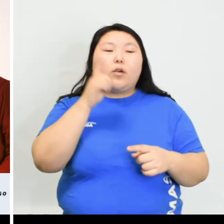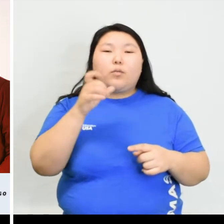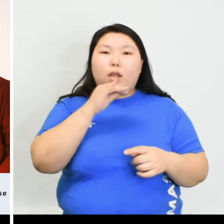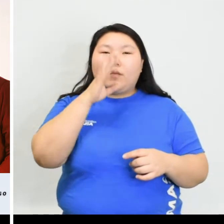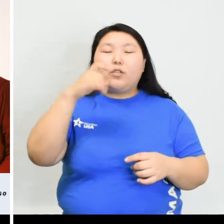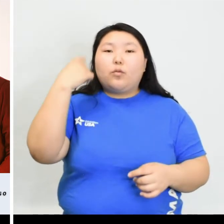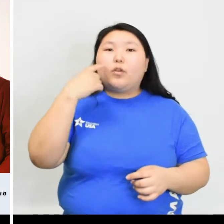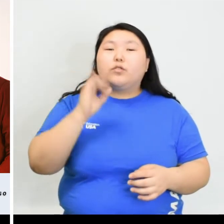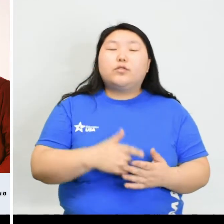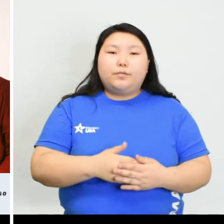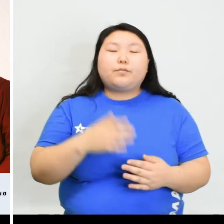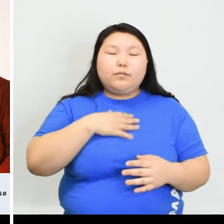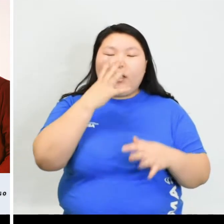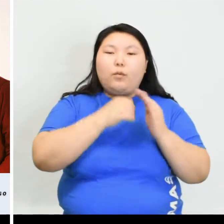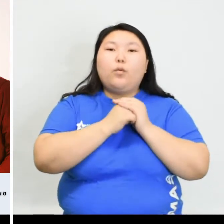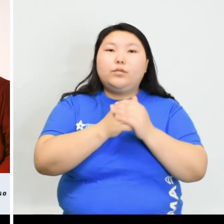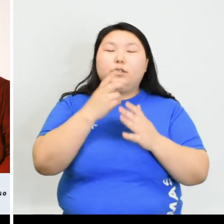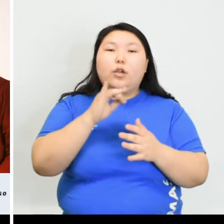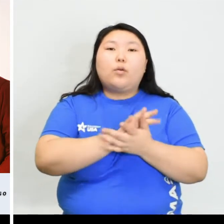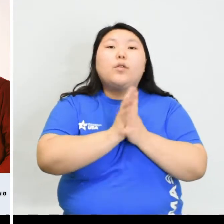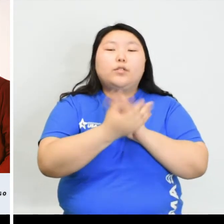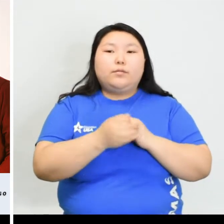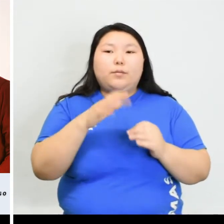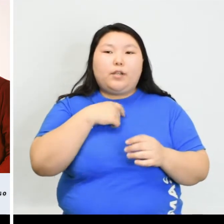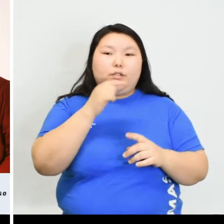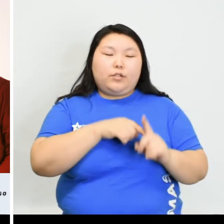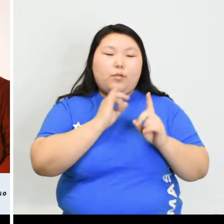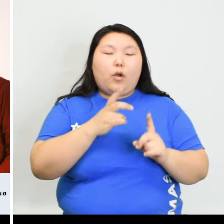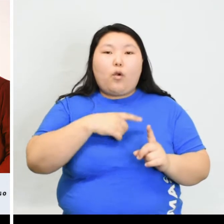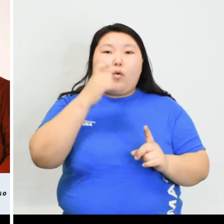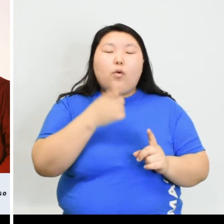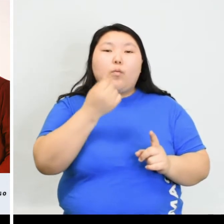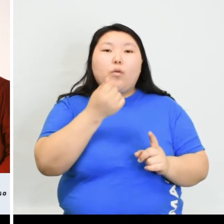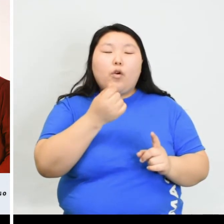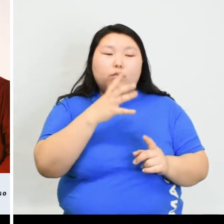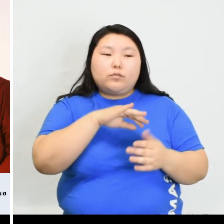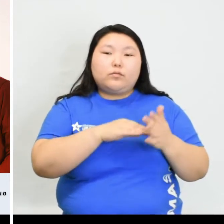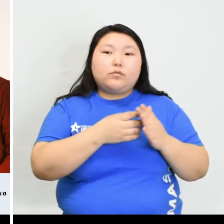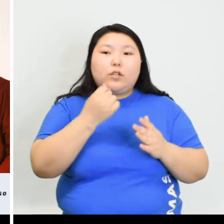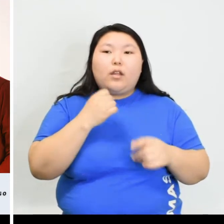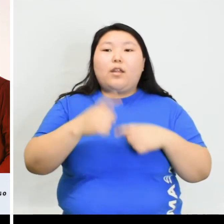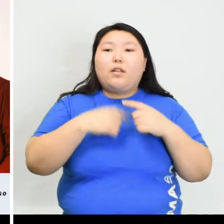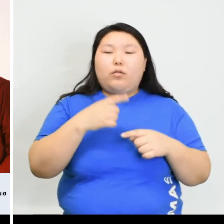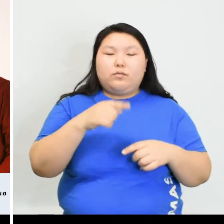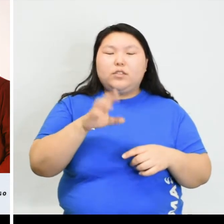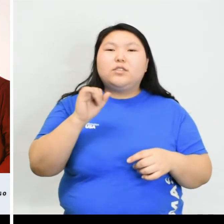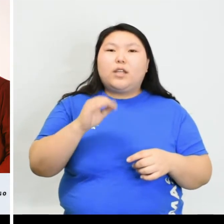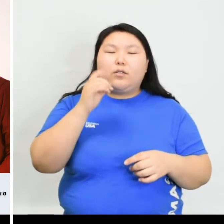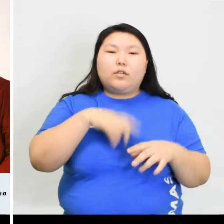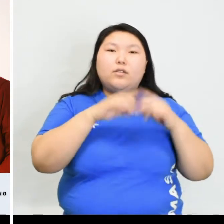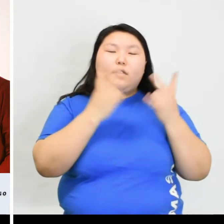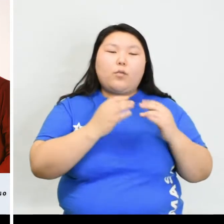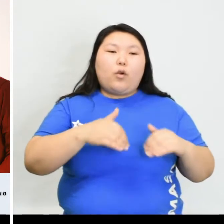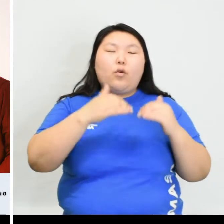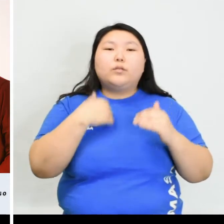боддог шүү дээ. Би бас хүндэтгэлтэй болчмоор байна. Тэрийг бол мөнгө төгрөнөөс илүү чи яаж нийгмийг хөгжүүлж